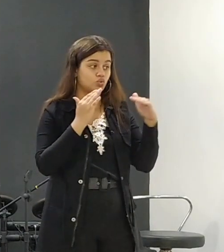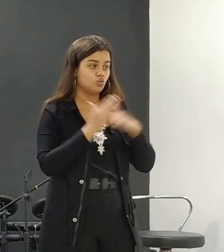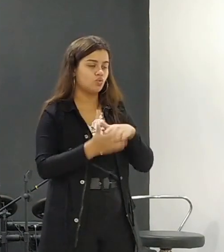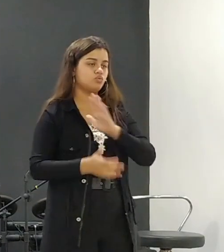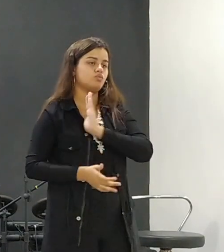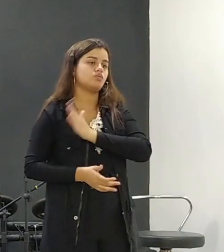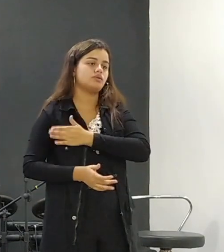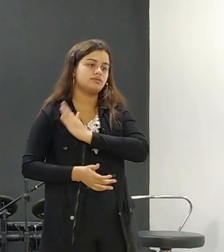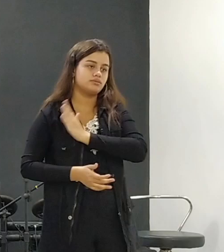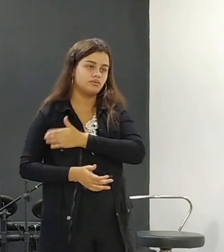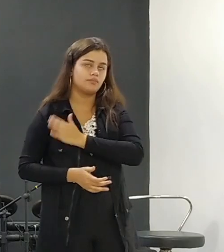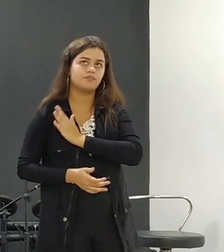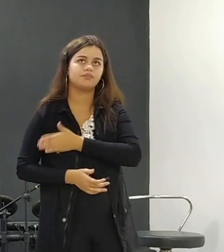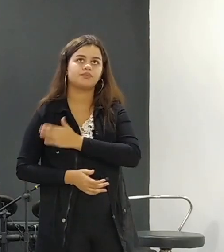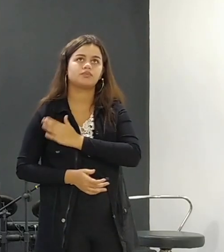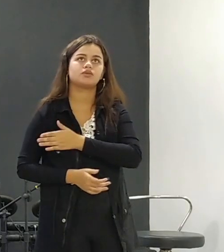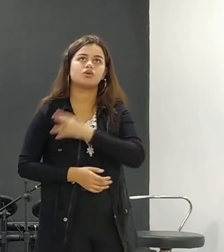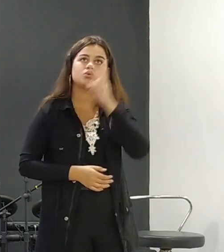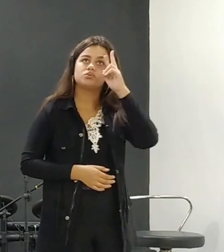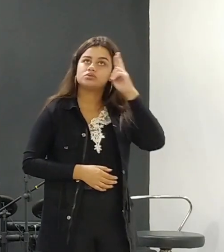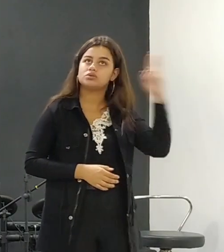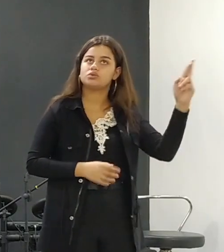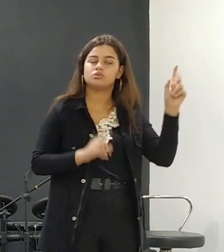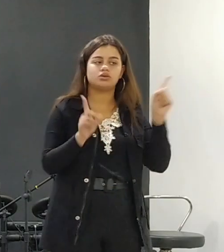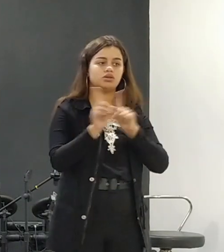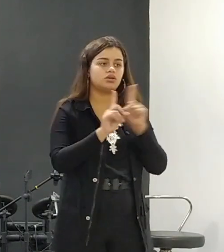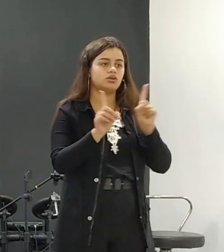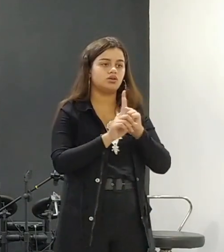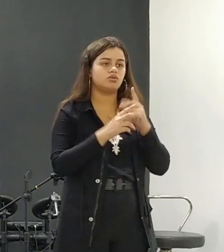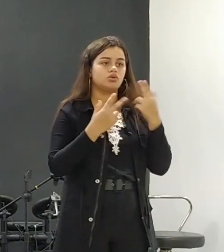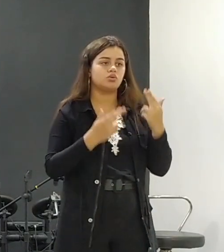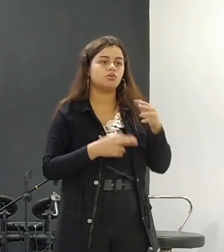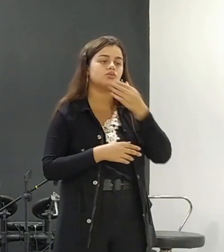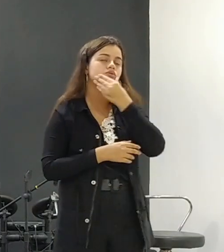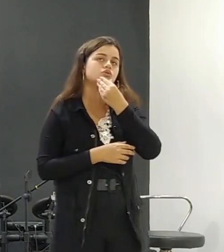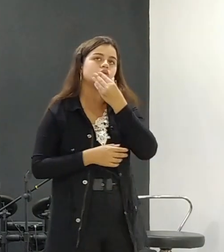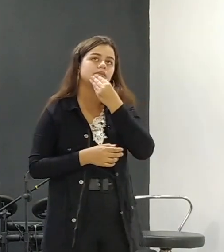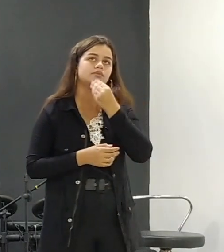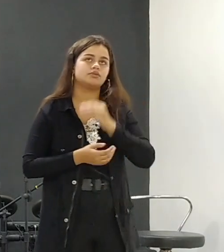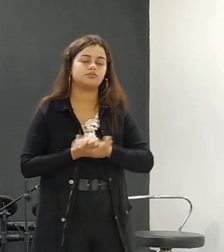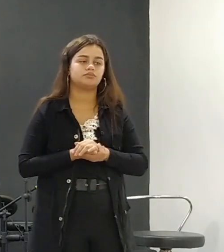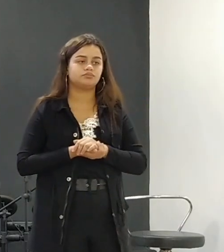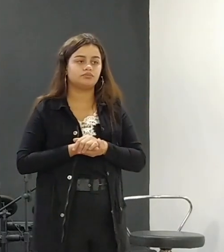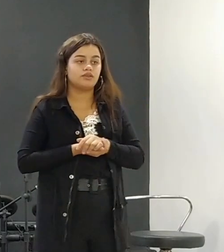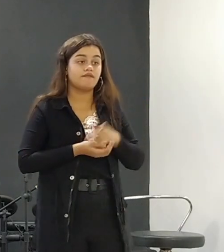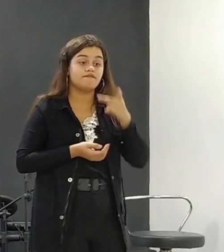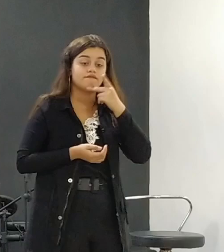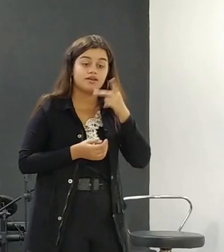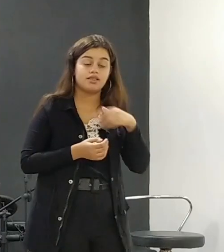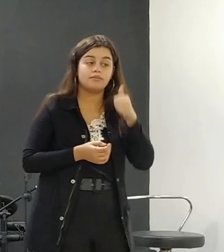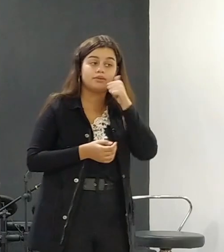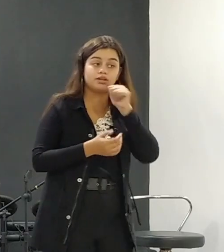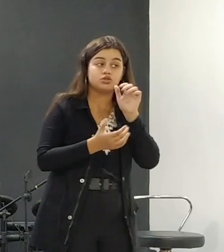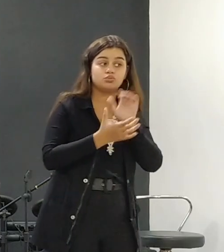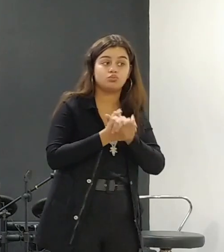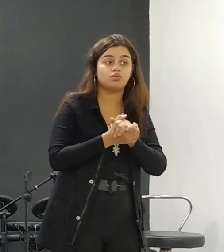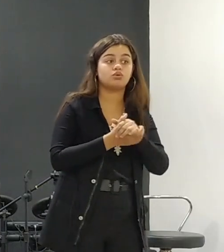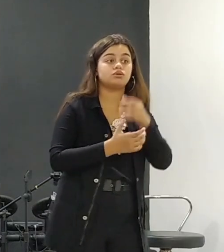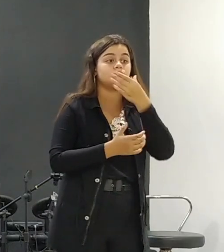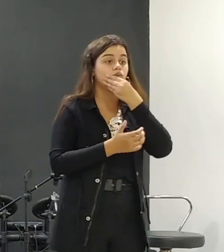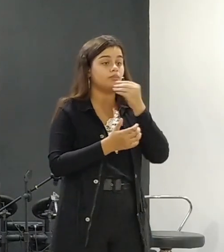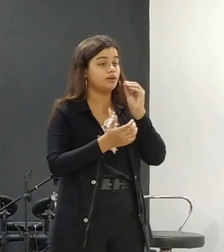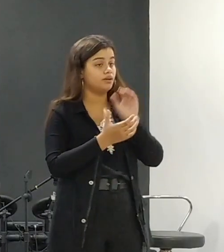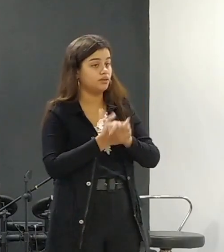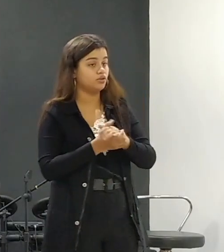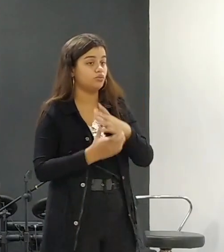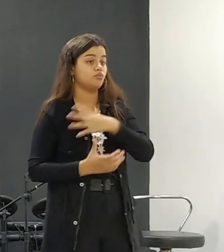o coração, como ao Senhor e não como aos homens. Então ali tem a palavra para a esposa, a palavra para o marido, a palavra para o